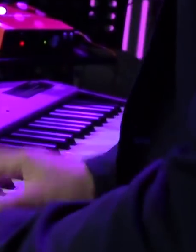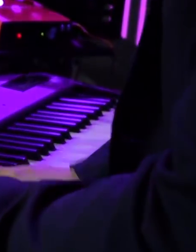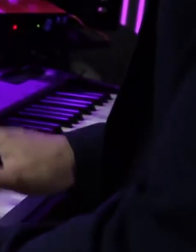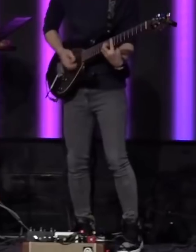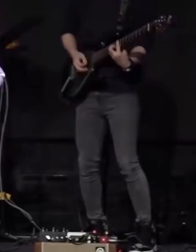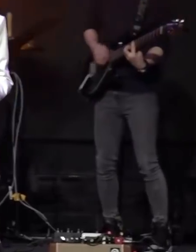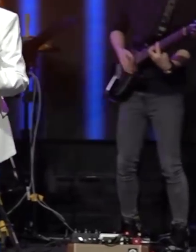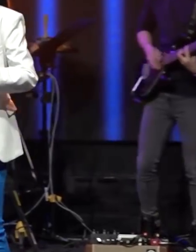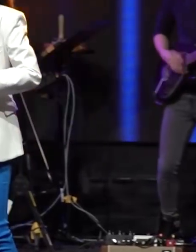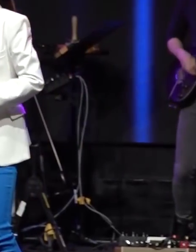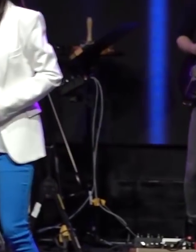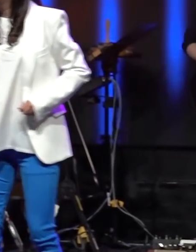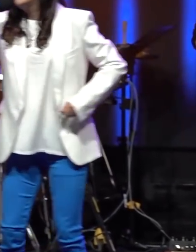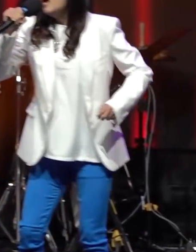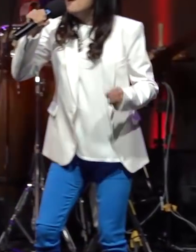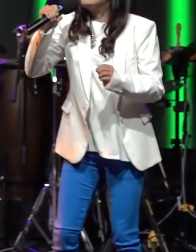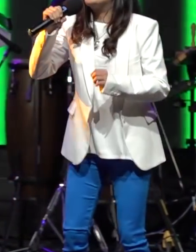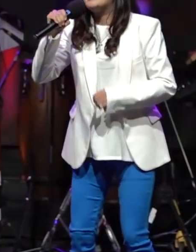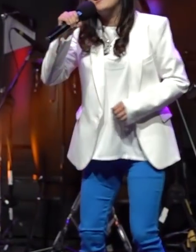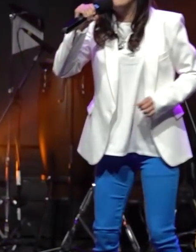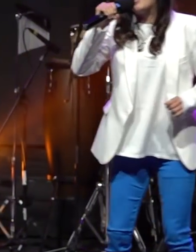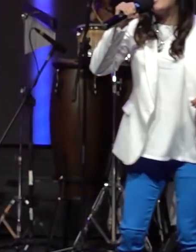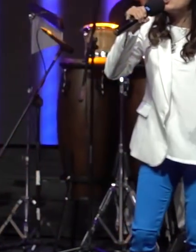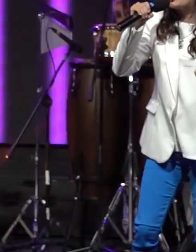firman-Mu yang telah